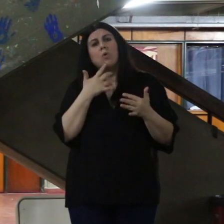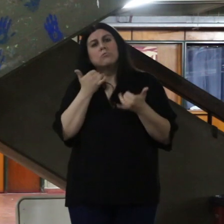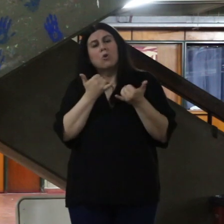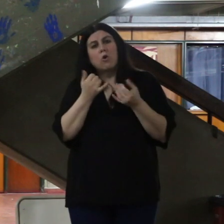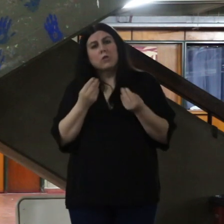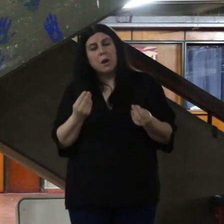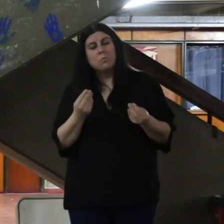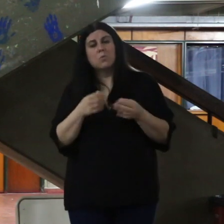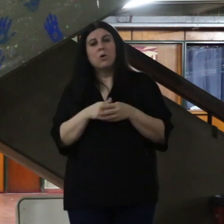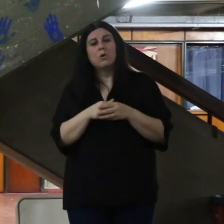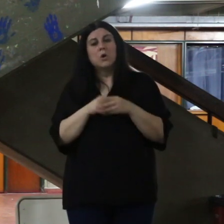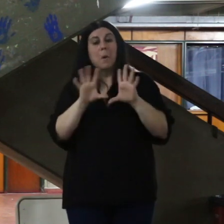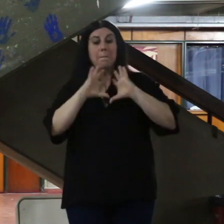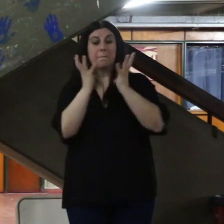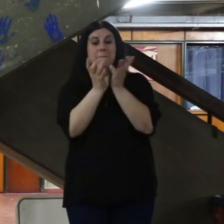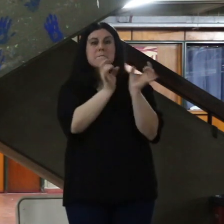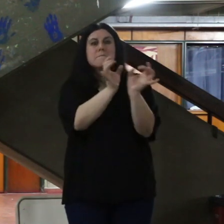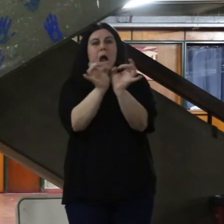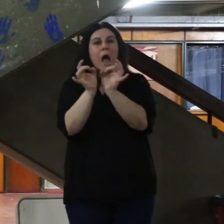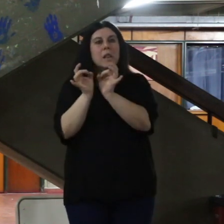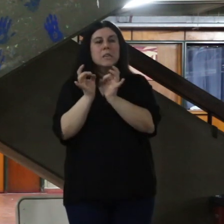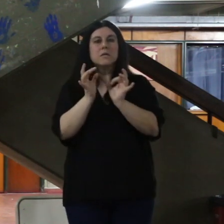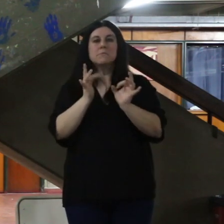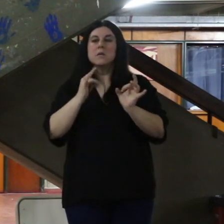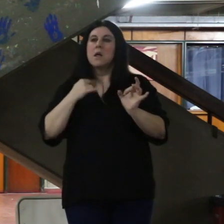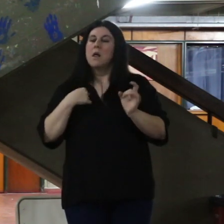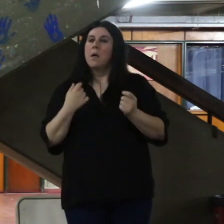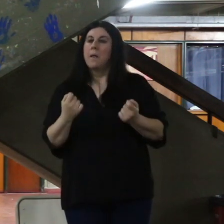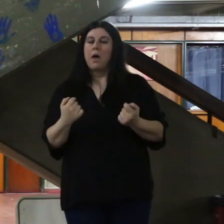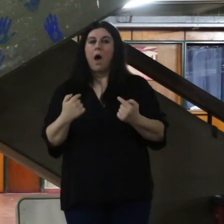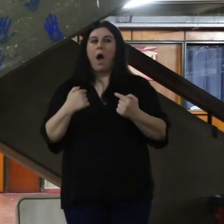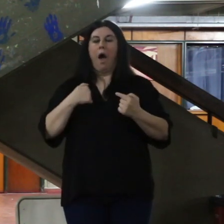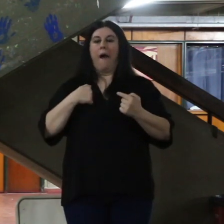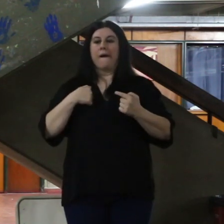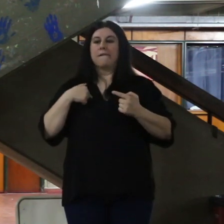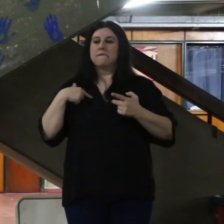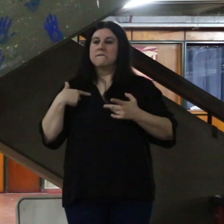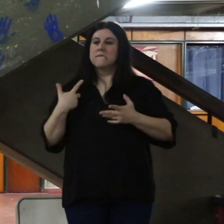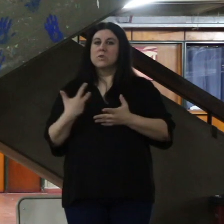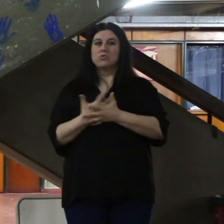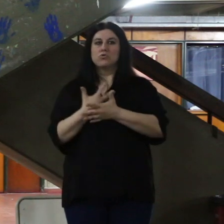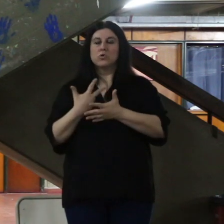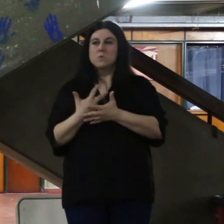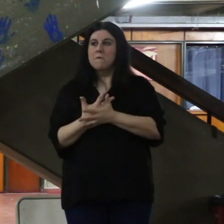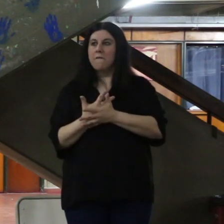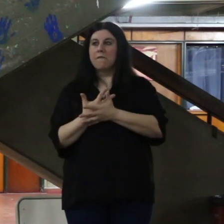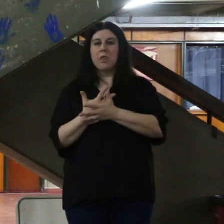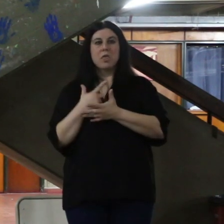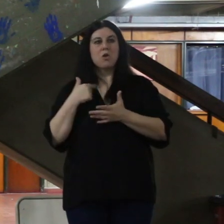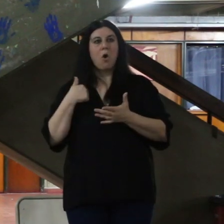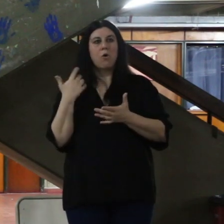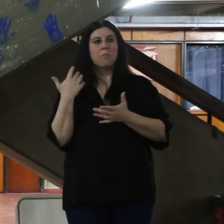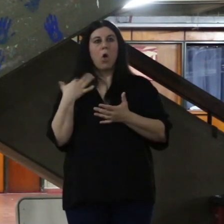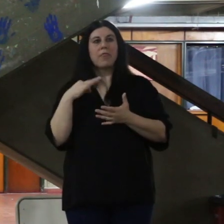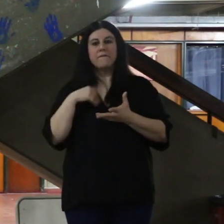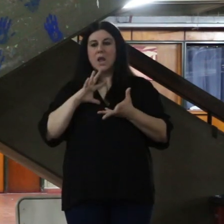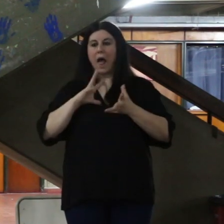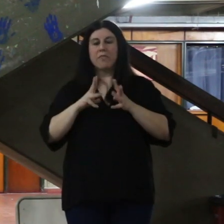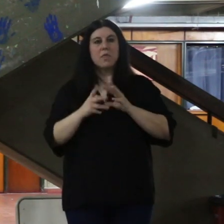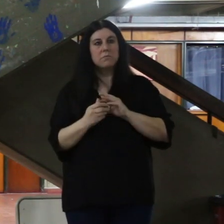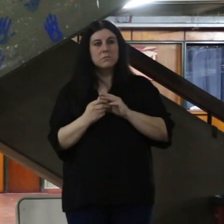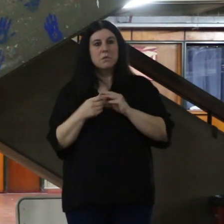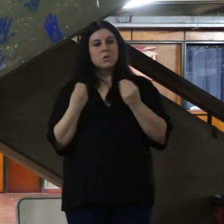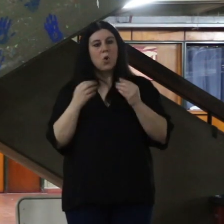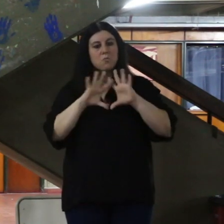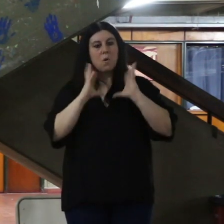qué manera la pandemia me atravesó, ¿sí?, y de qué manera la pandemia me generó,